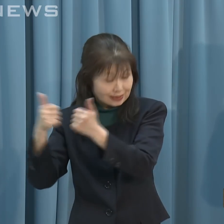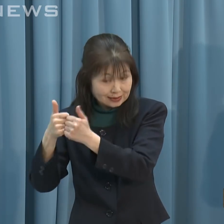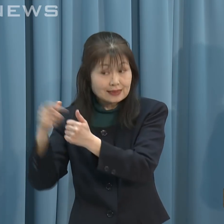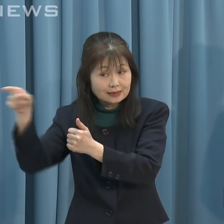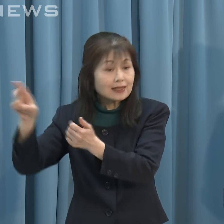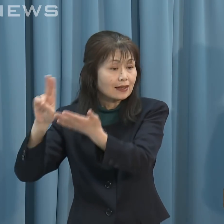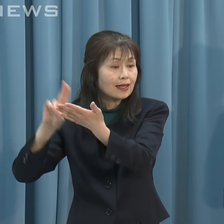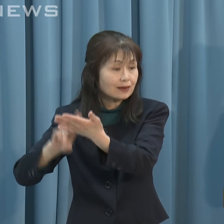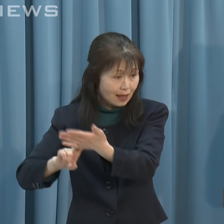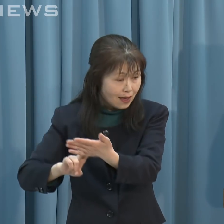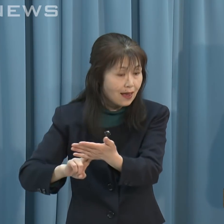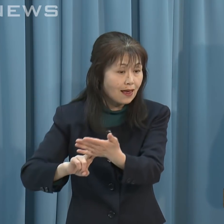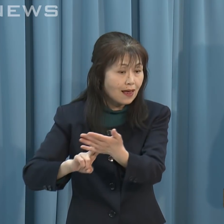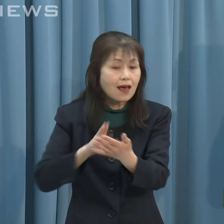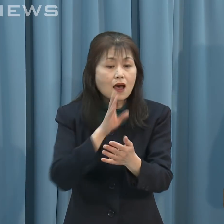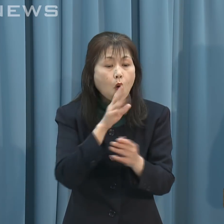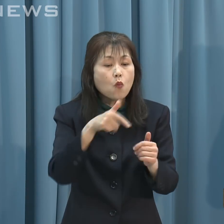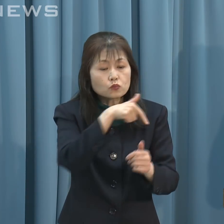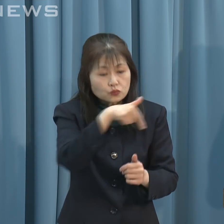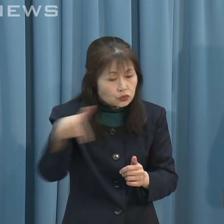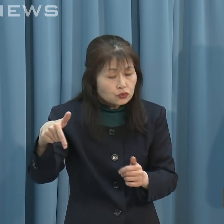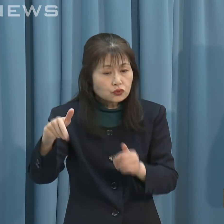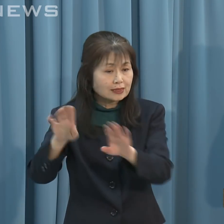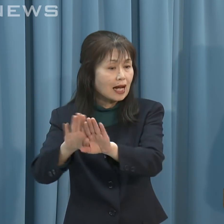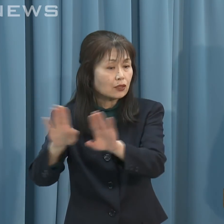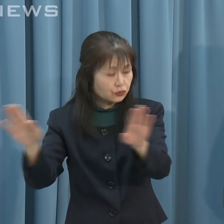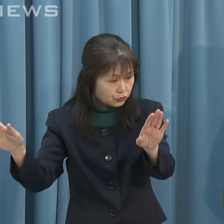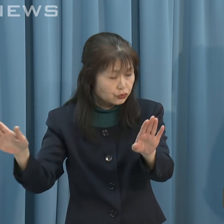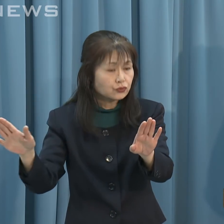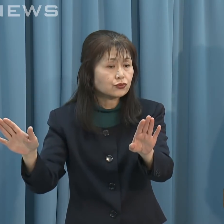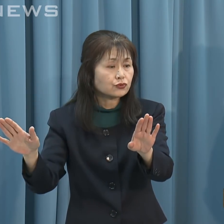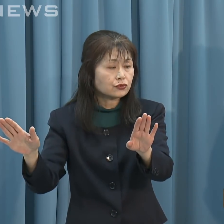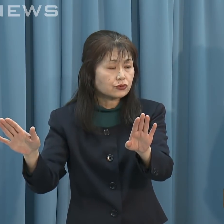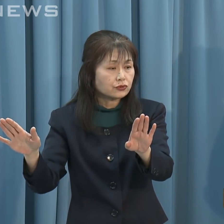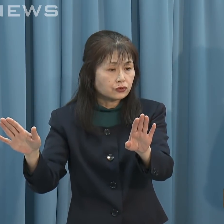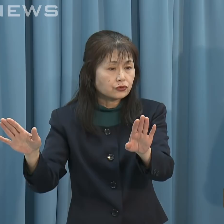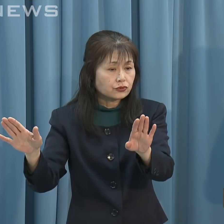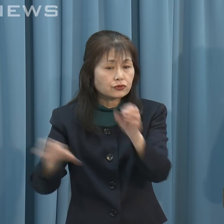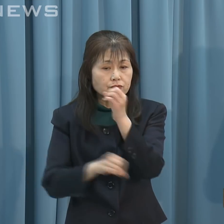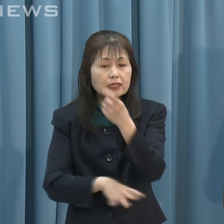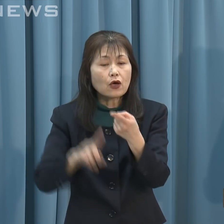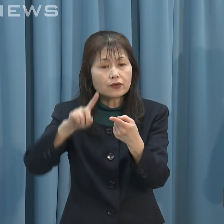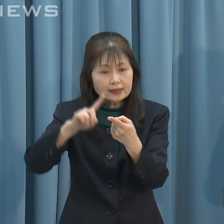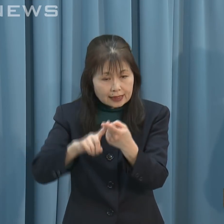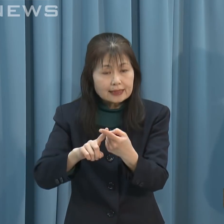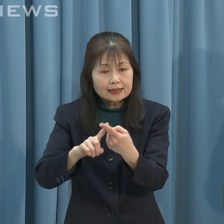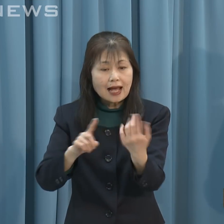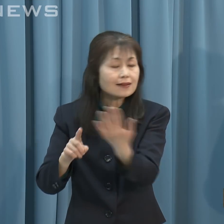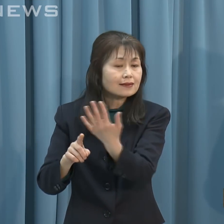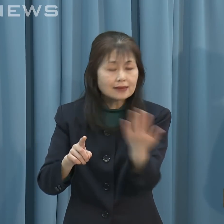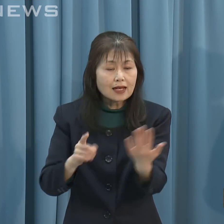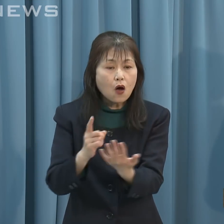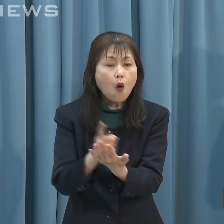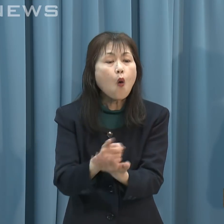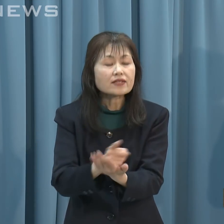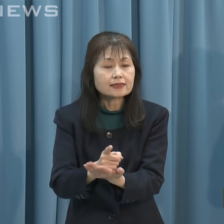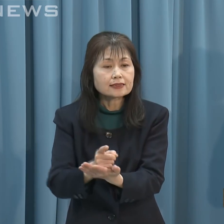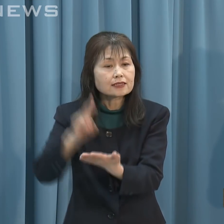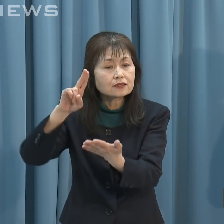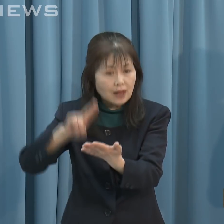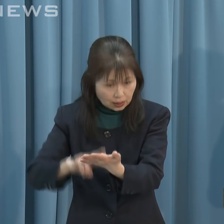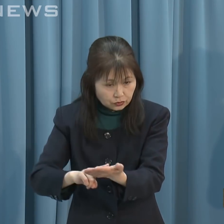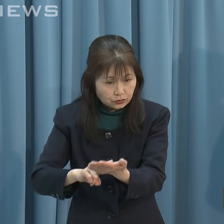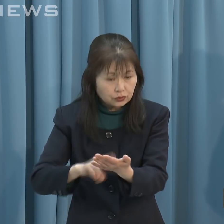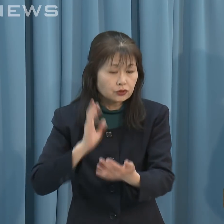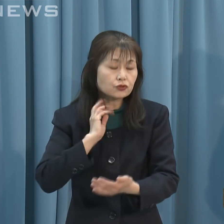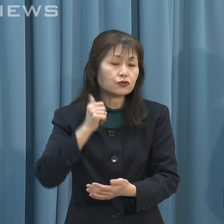、で本部を開いて、でそこで基本的な対処方針が決まって、それから総理が会見